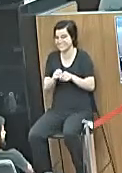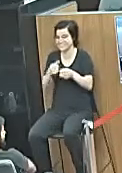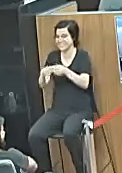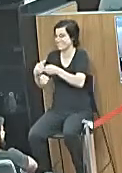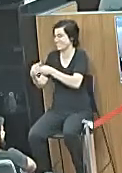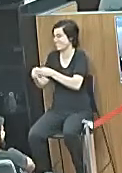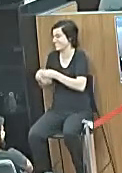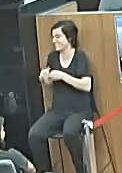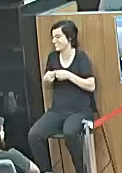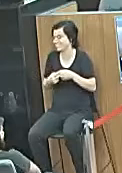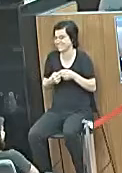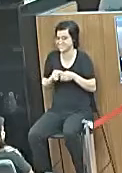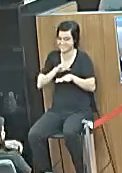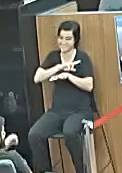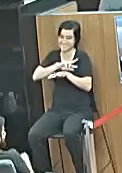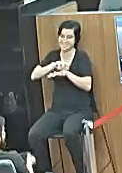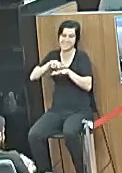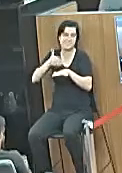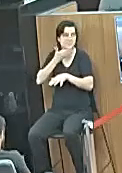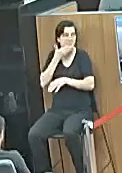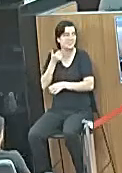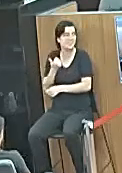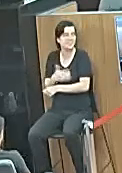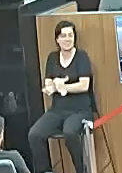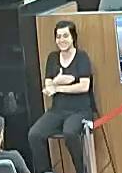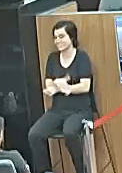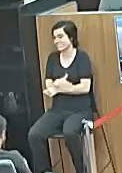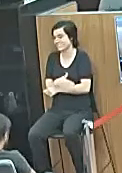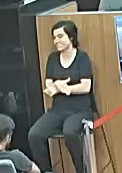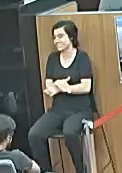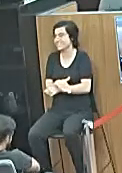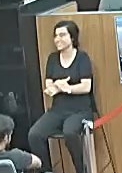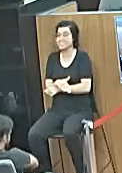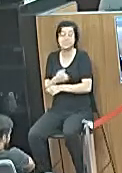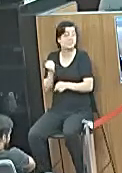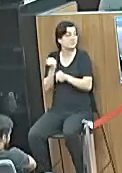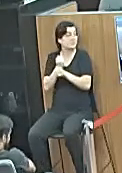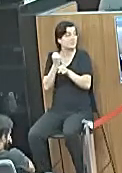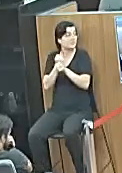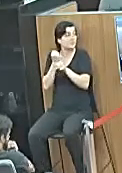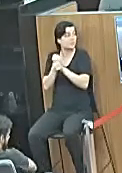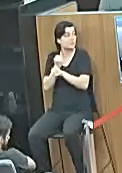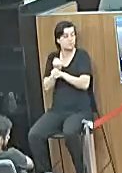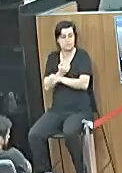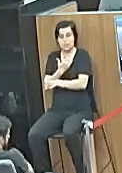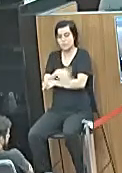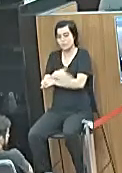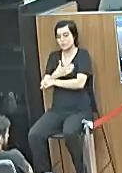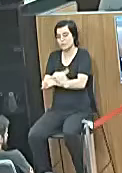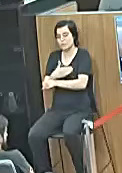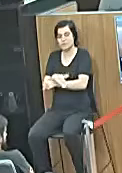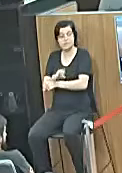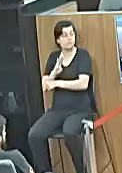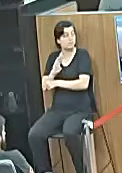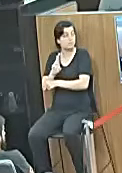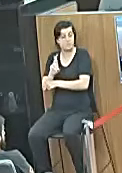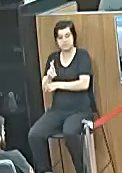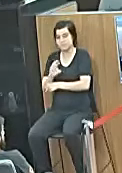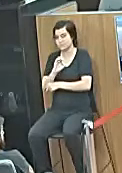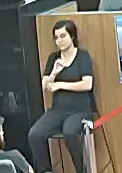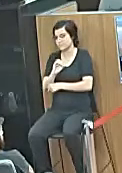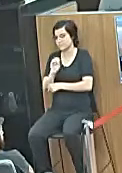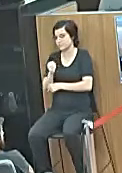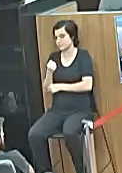pintópolis com aporte de recursos na ação 4227 construção e adequação de rodovias do programa 081